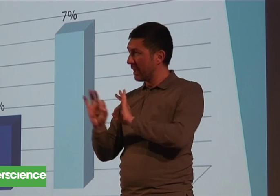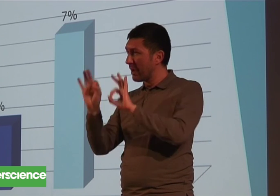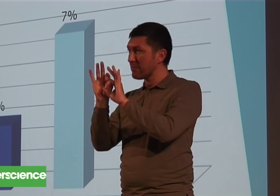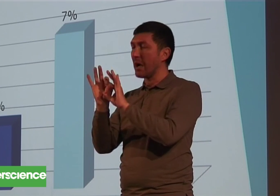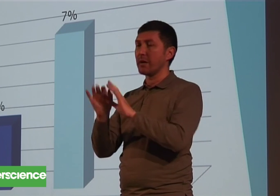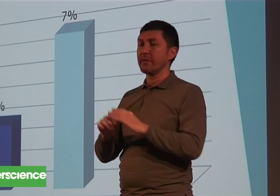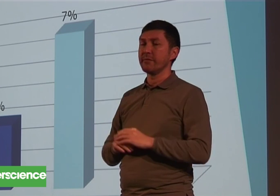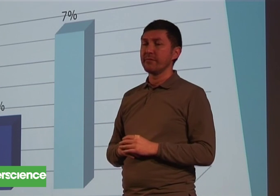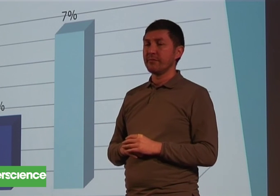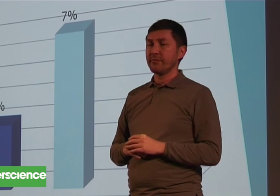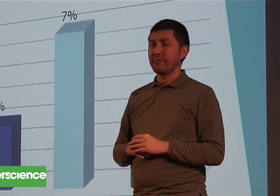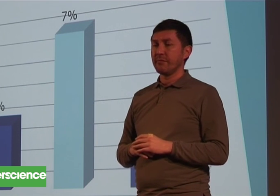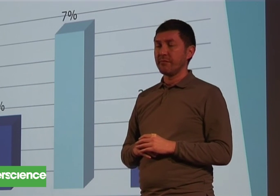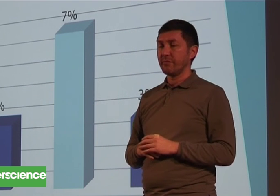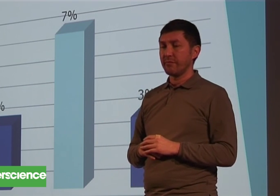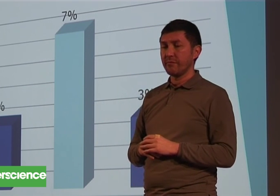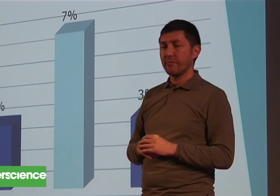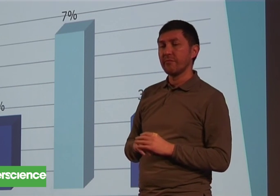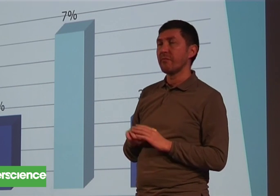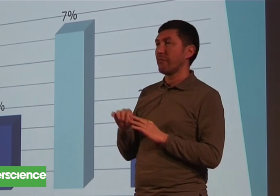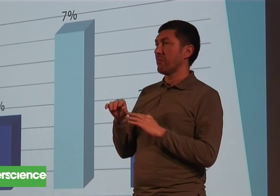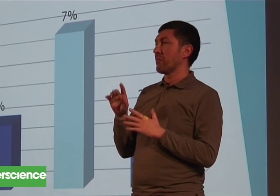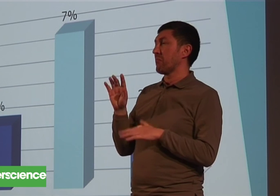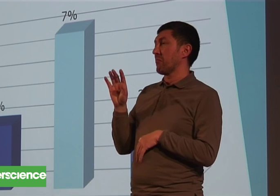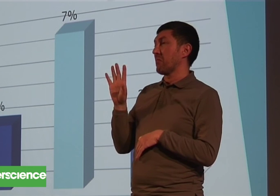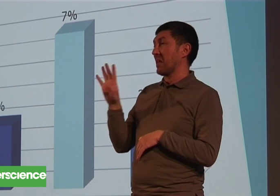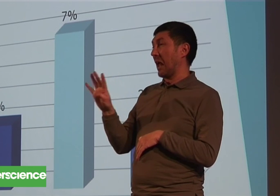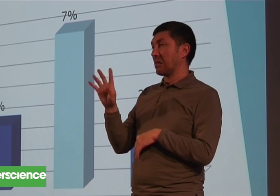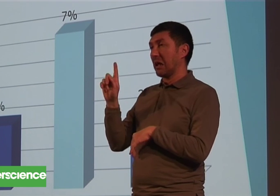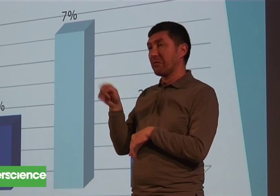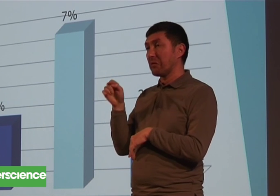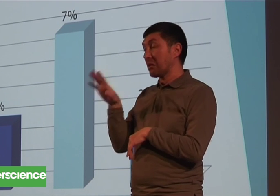sourds contre 4,5% dans le reste de l'échantillon.